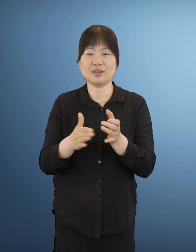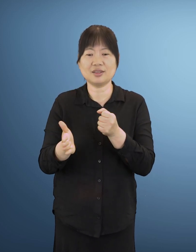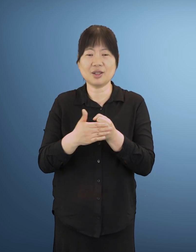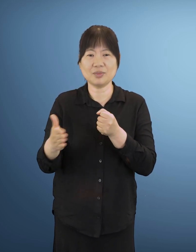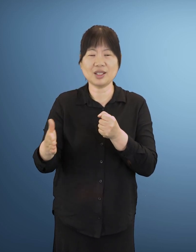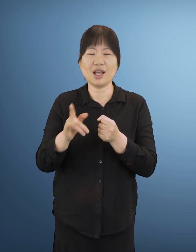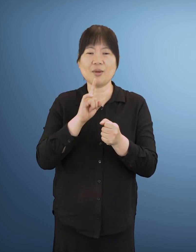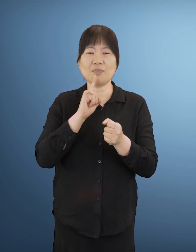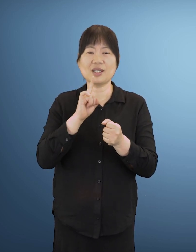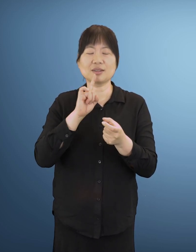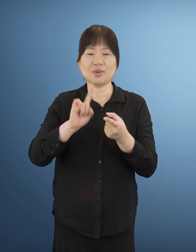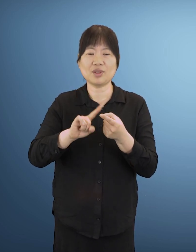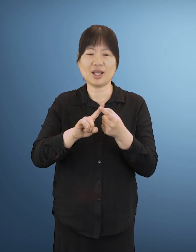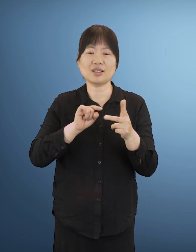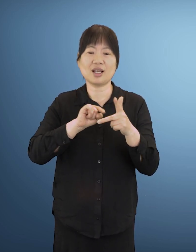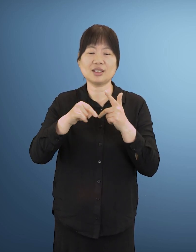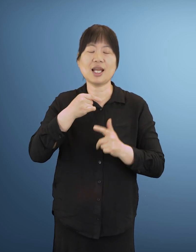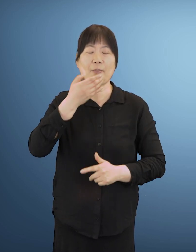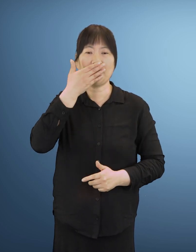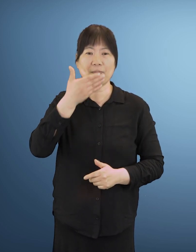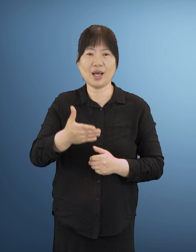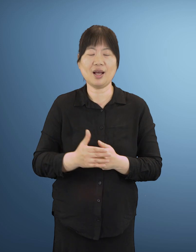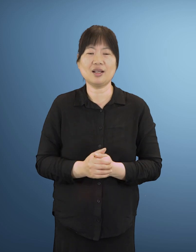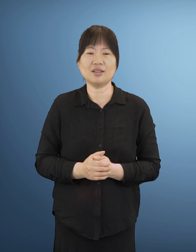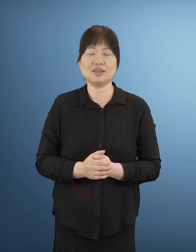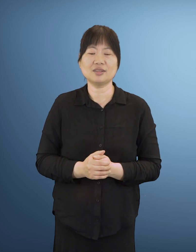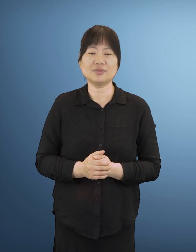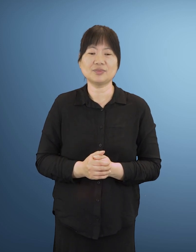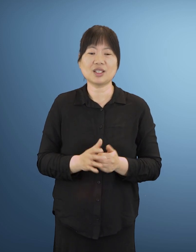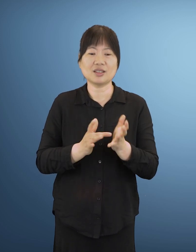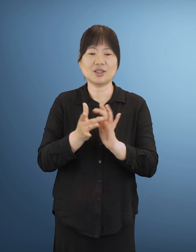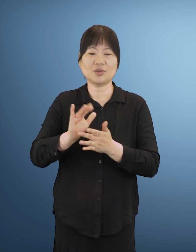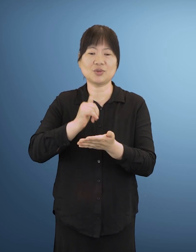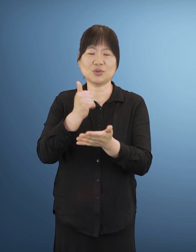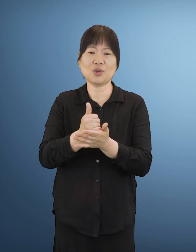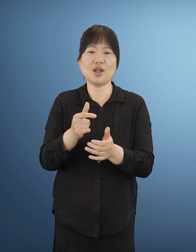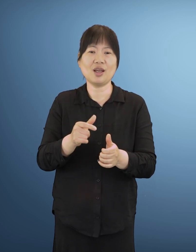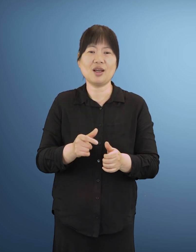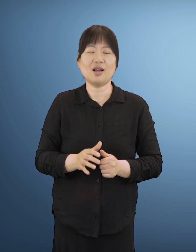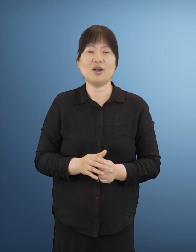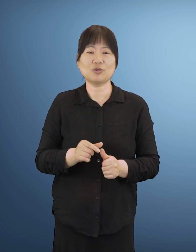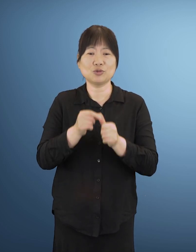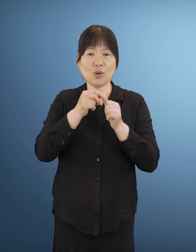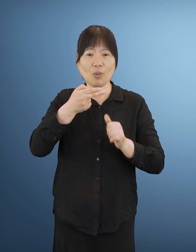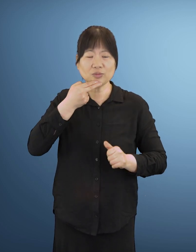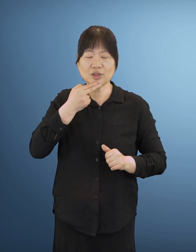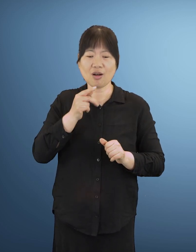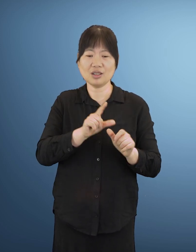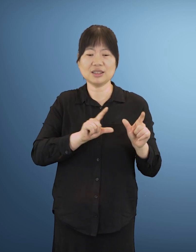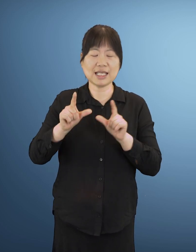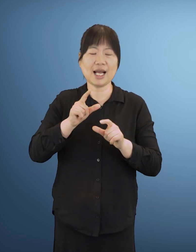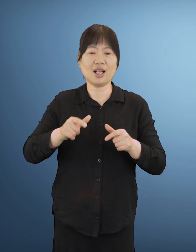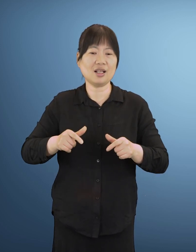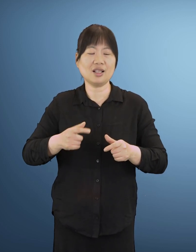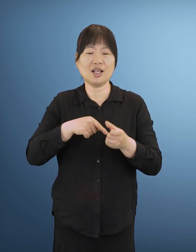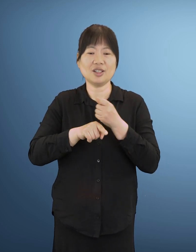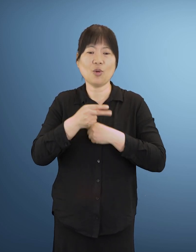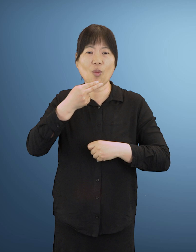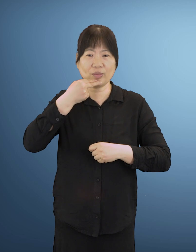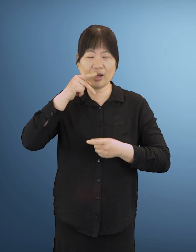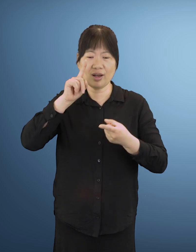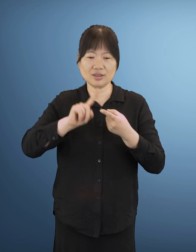말씀이 들려지고 내가 예수 그리스도의 구원이 없이는 살아갈 수 없는 존재라는